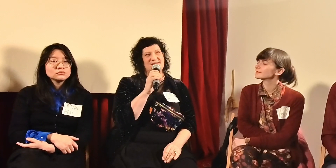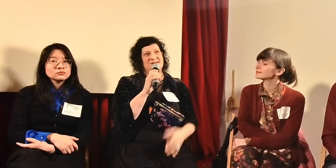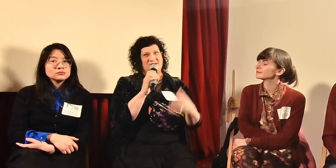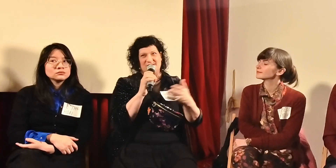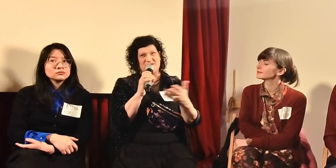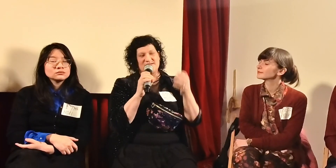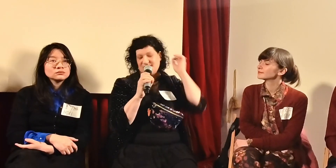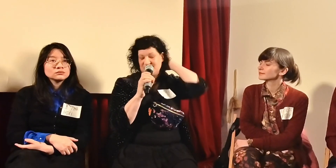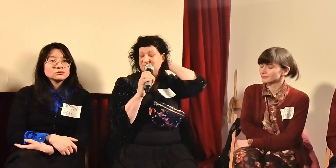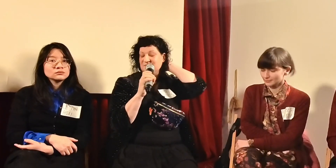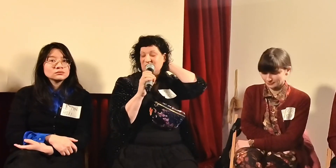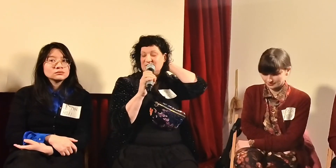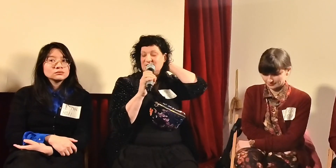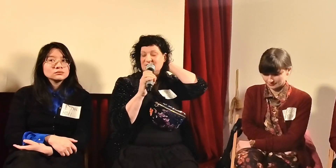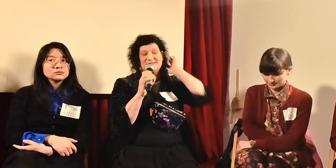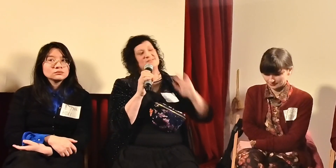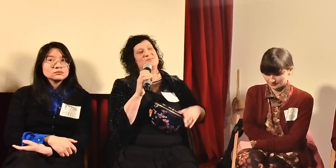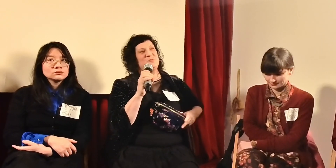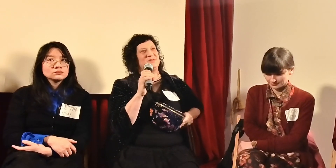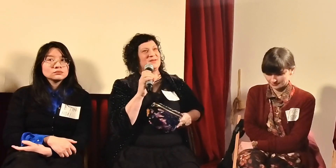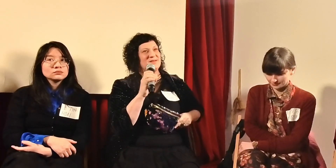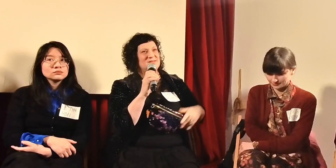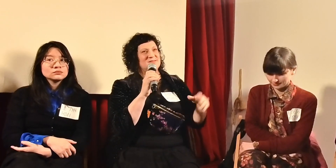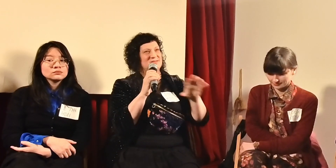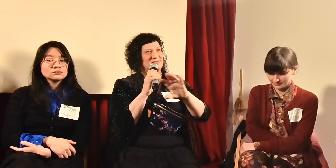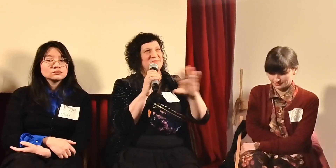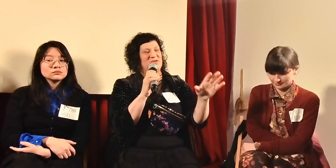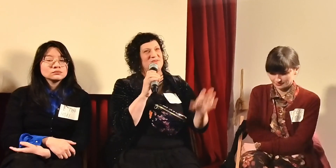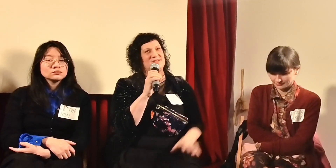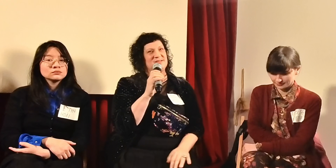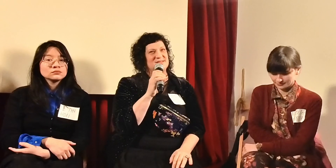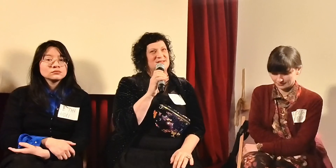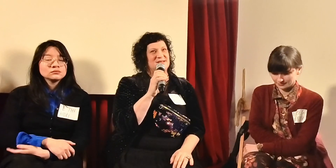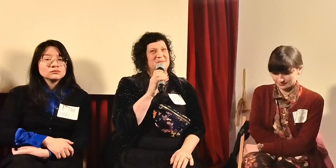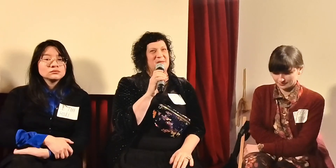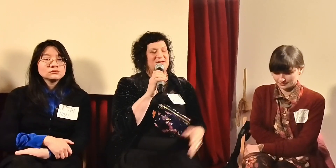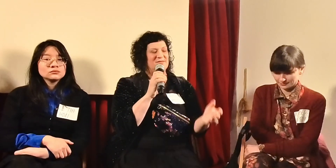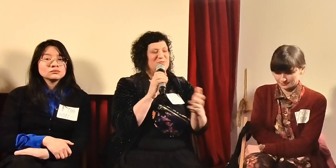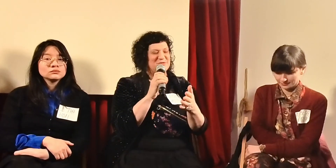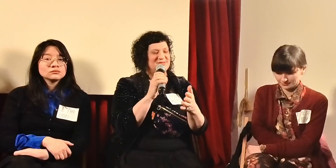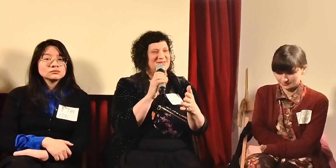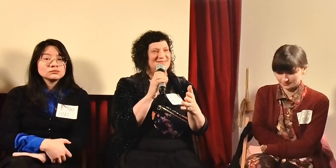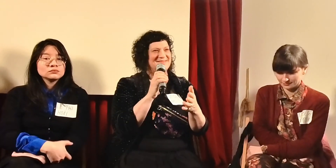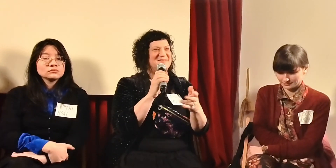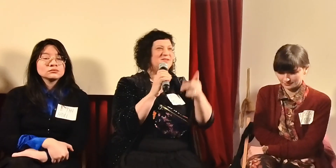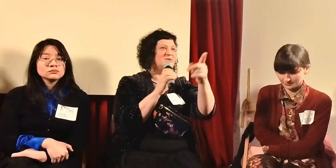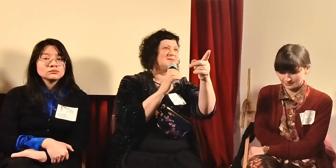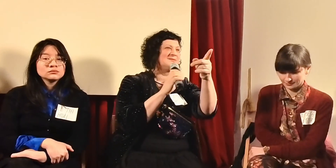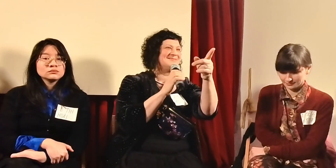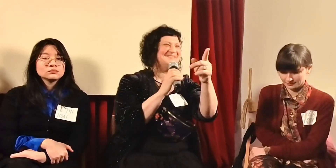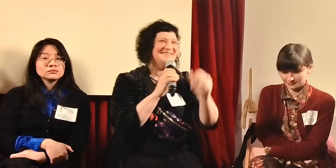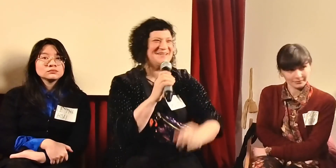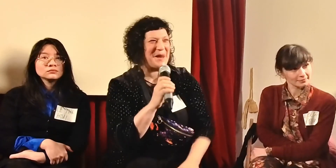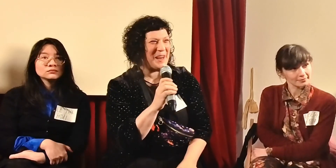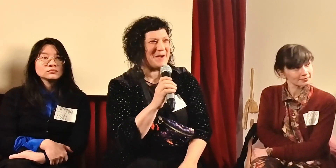Podebal, česká vlastně skupina, keď malovali na Karlovom moste, je tu